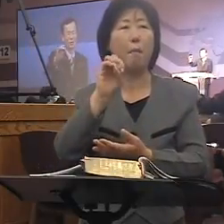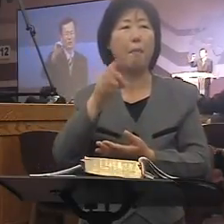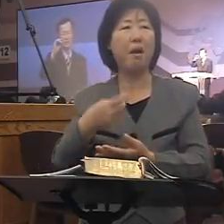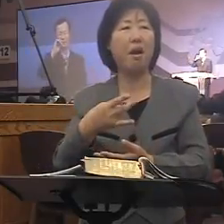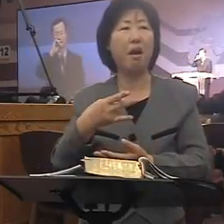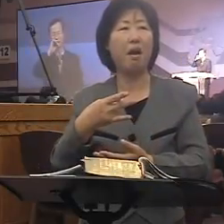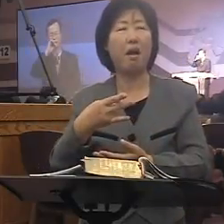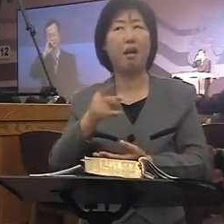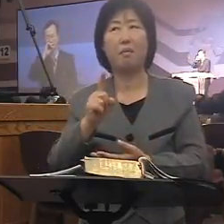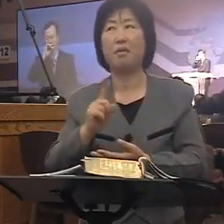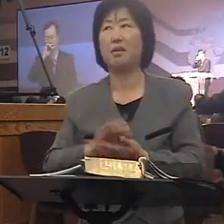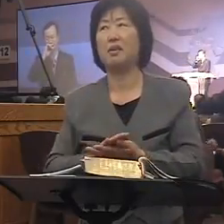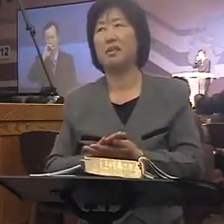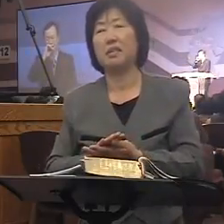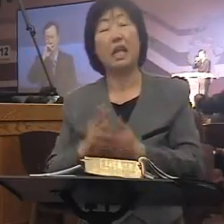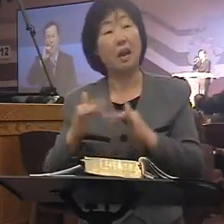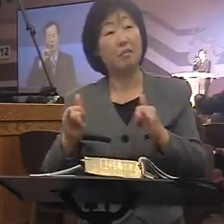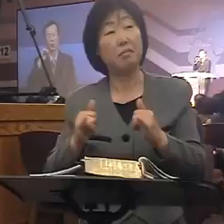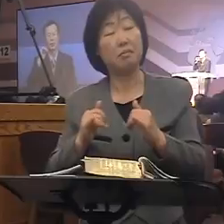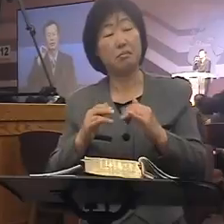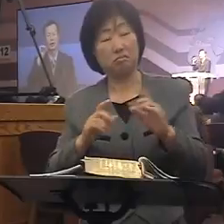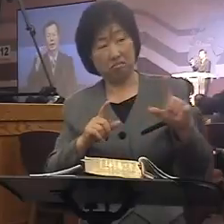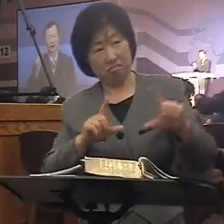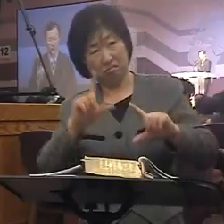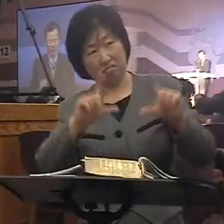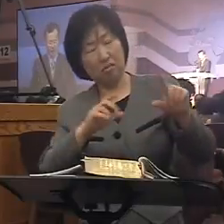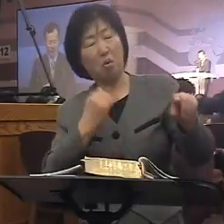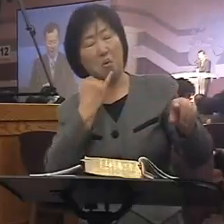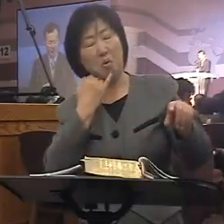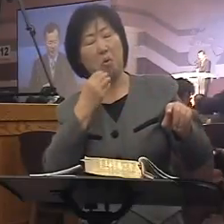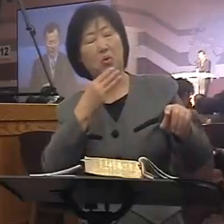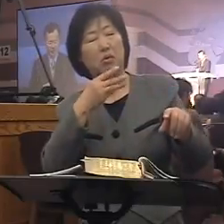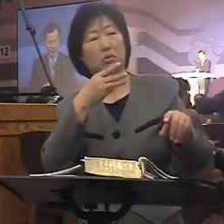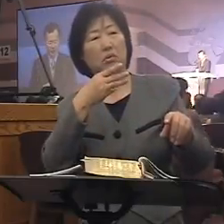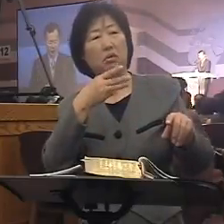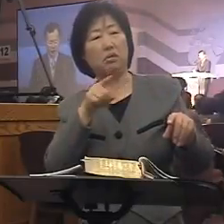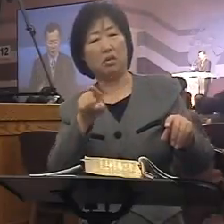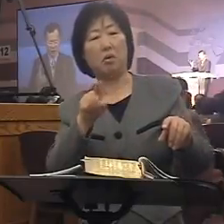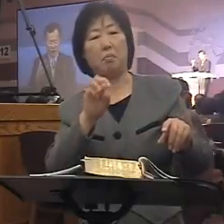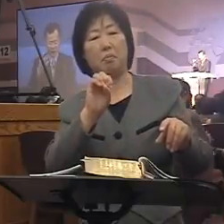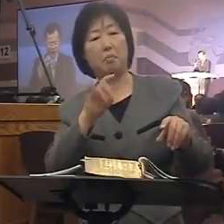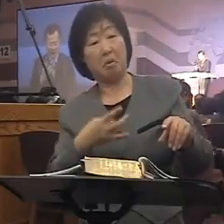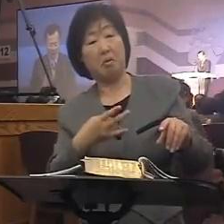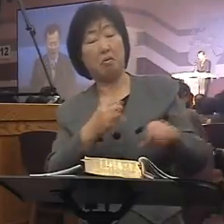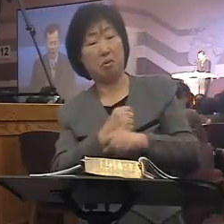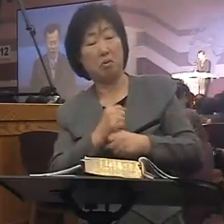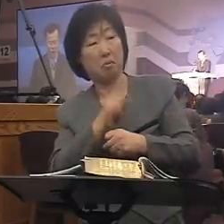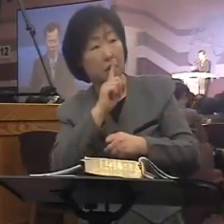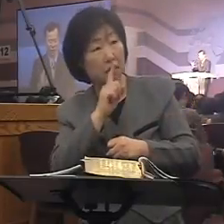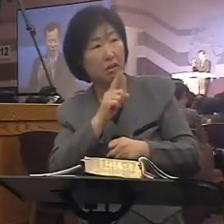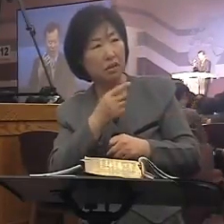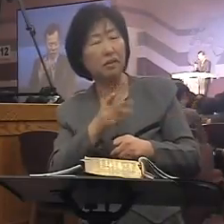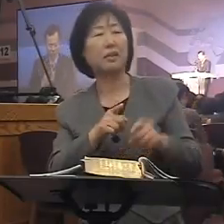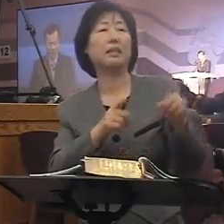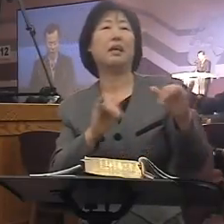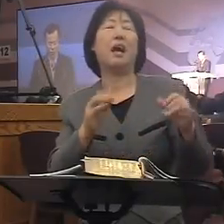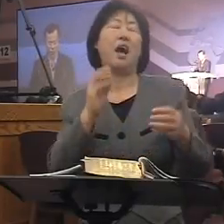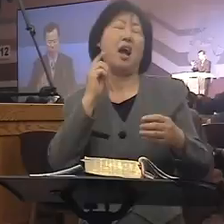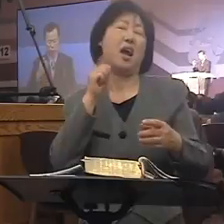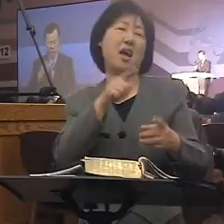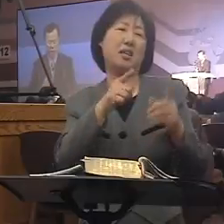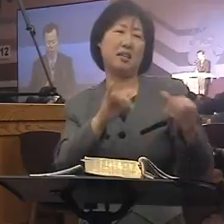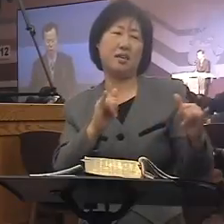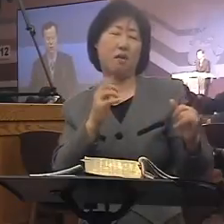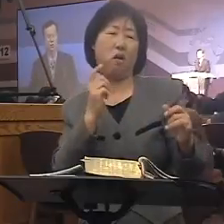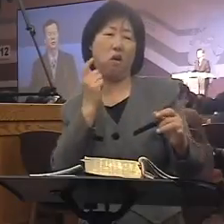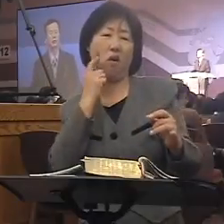여러분, 우리가 보통 은혜 그러면은 우리를 감싸주시고 어루만져